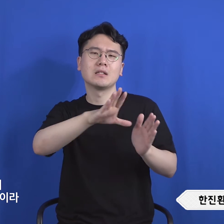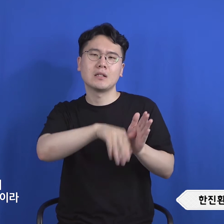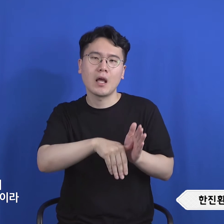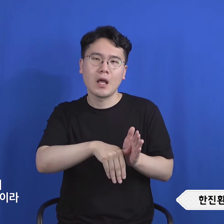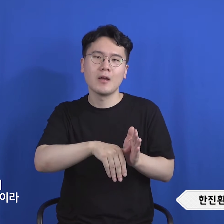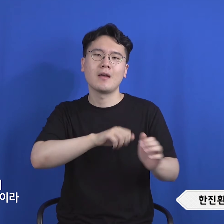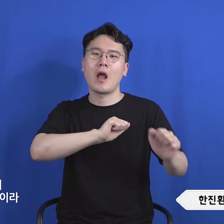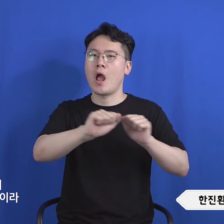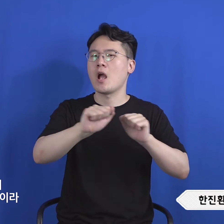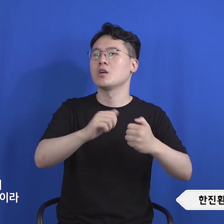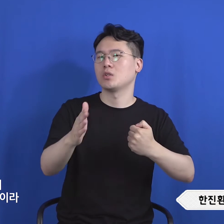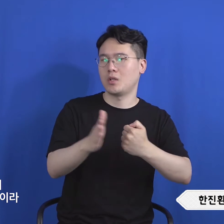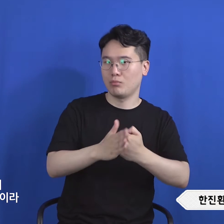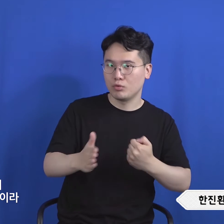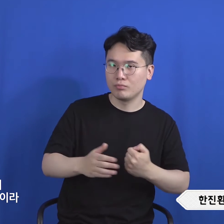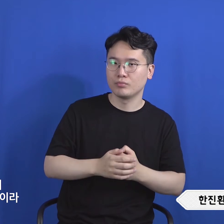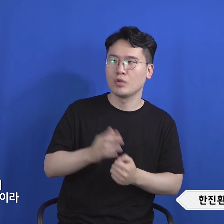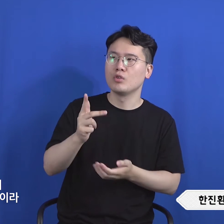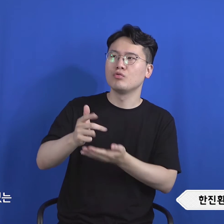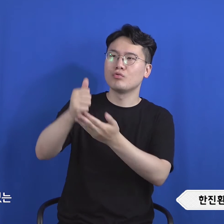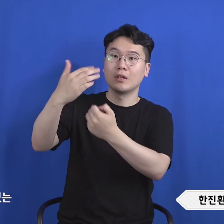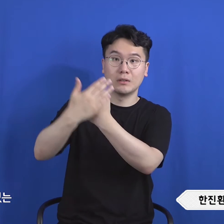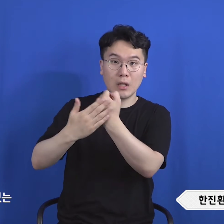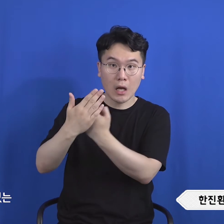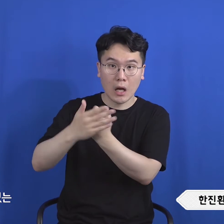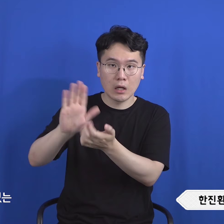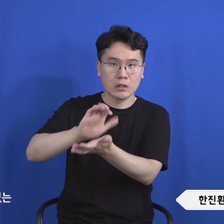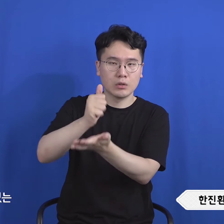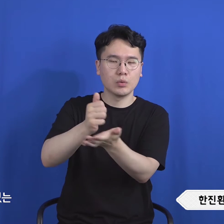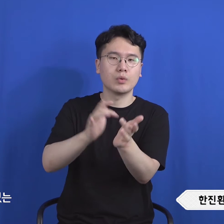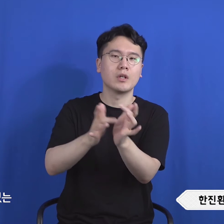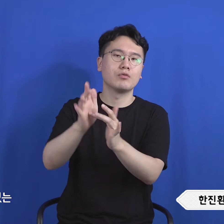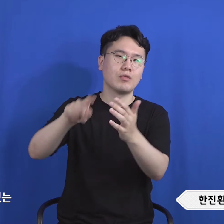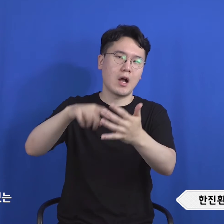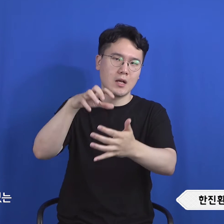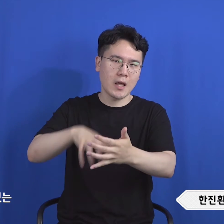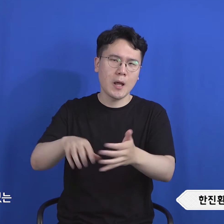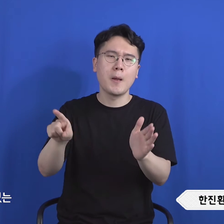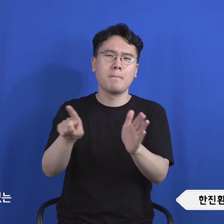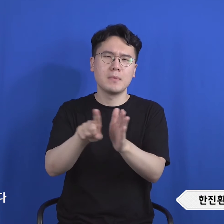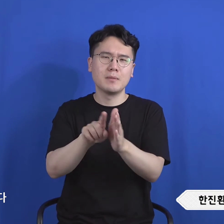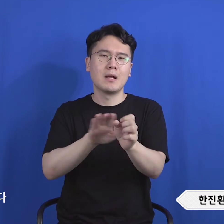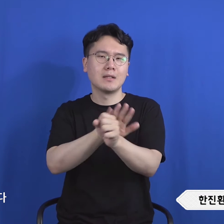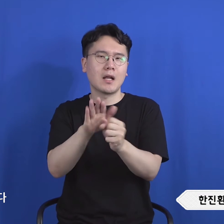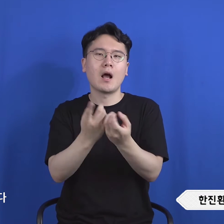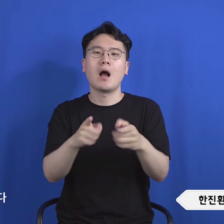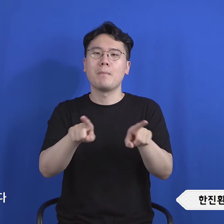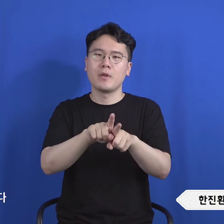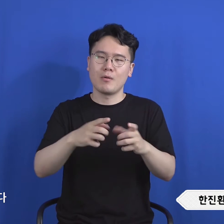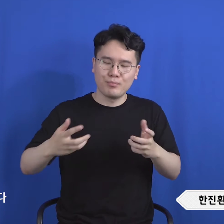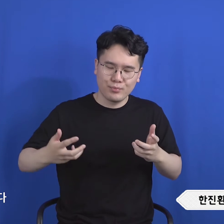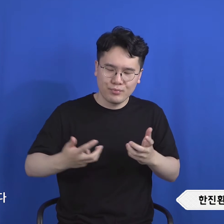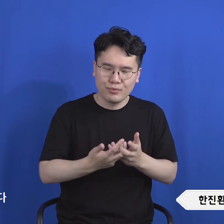행하였음이라. 우리 주의 은혜가 그리스도 예수 안에 있는 믿음과 사랑과 함께 넘치도록 풍성하였도다.